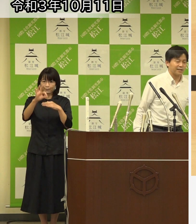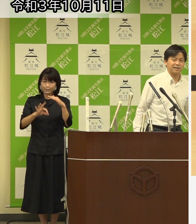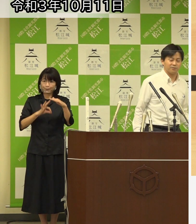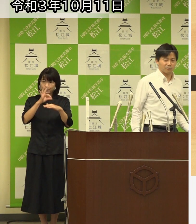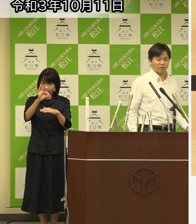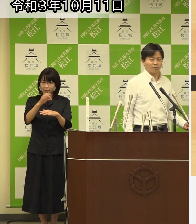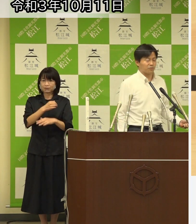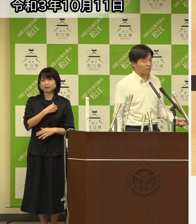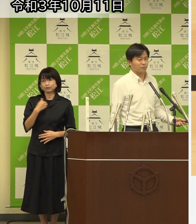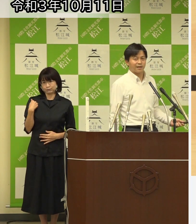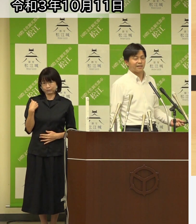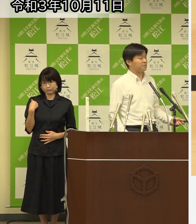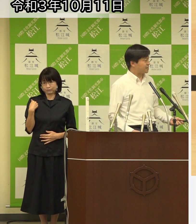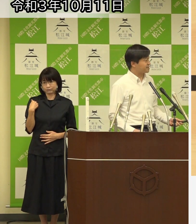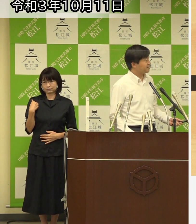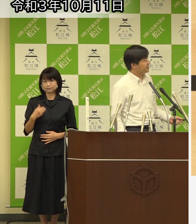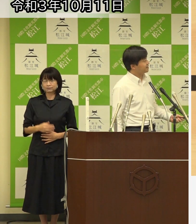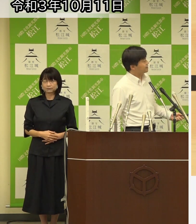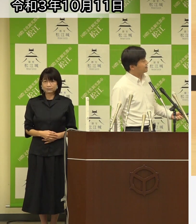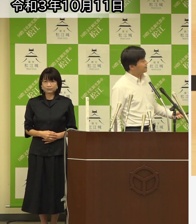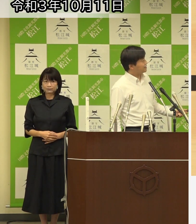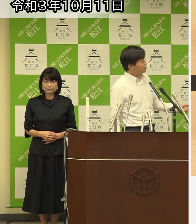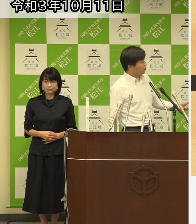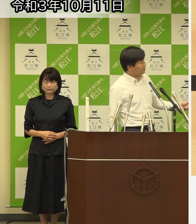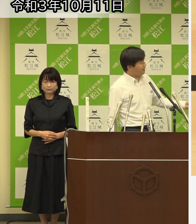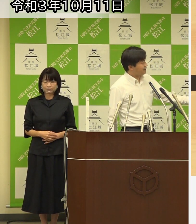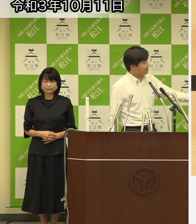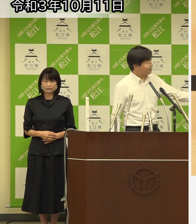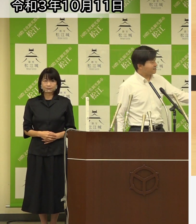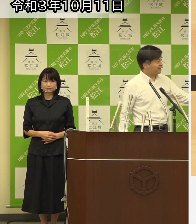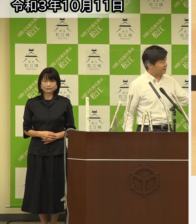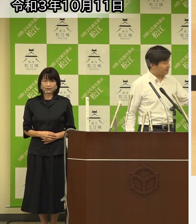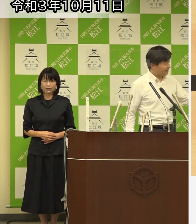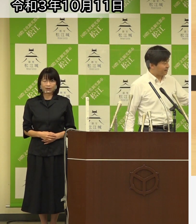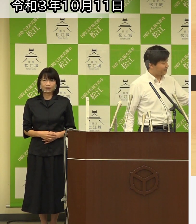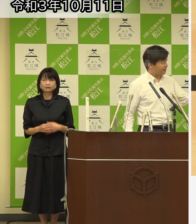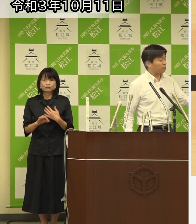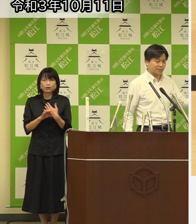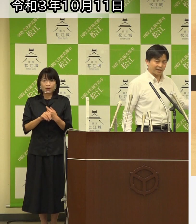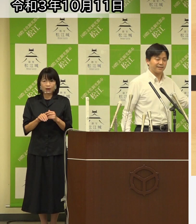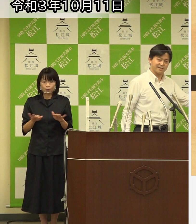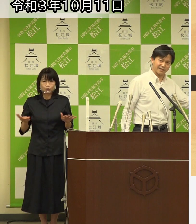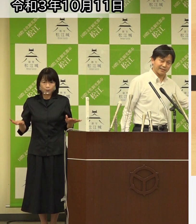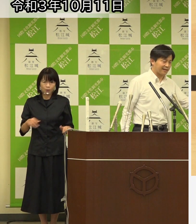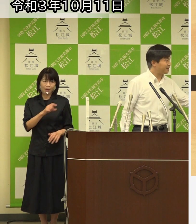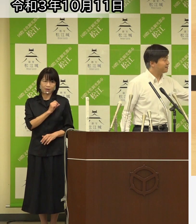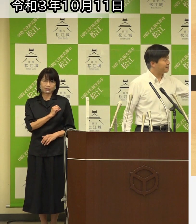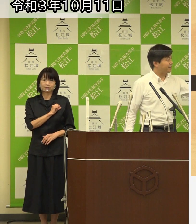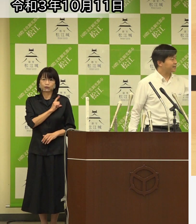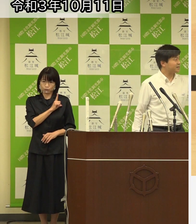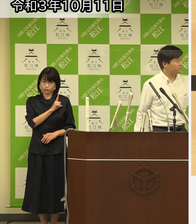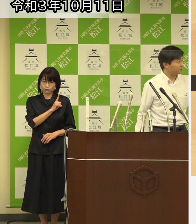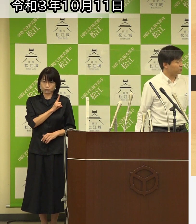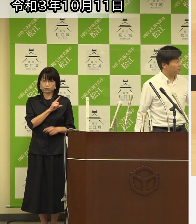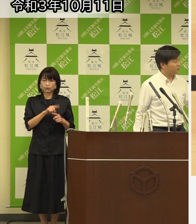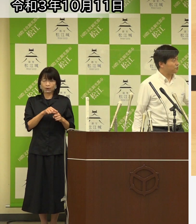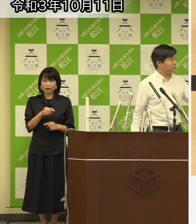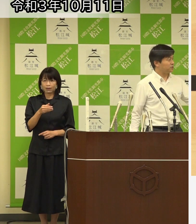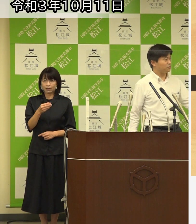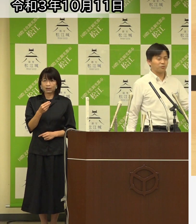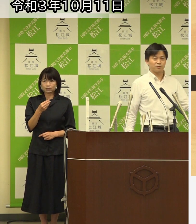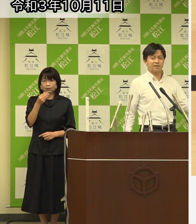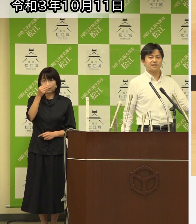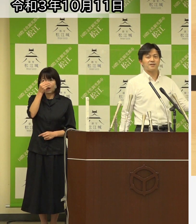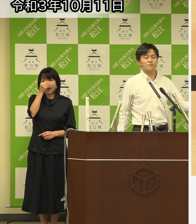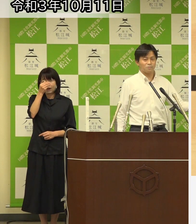日相談できるということができます。例えば熱が出た、お子さんが熱が出た、鼻が詰まるという